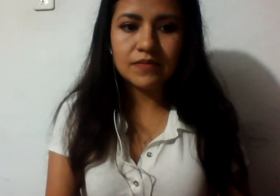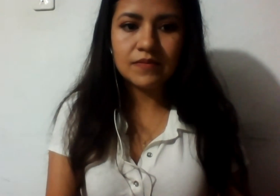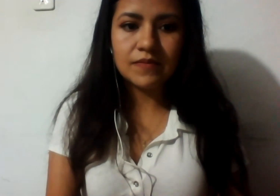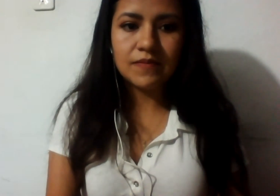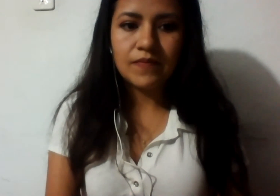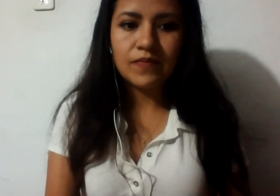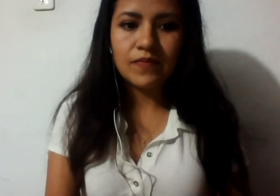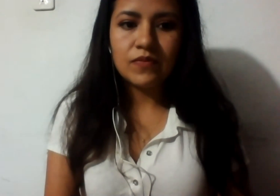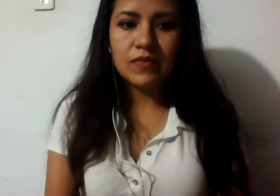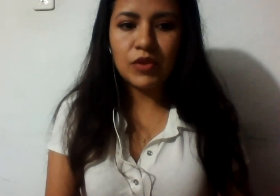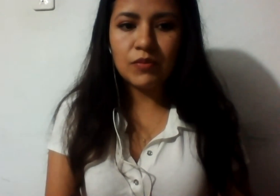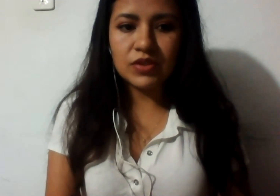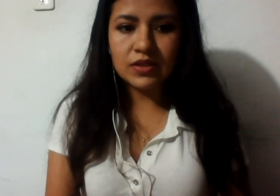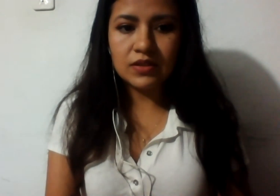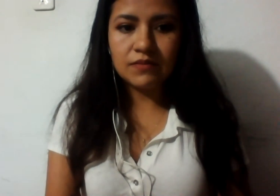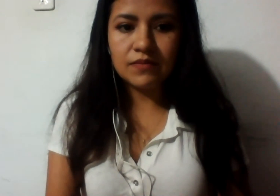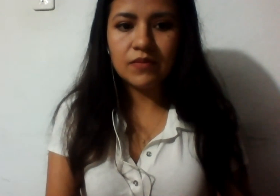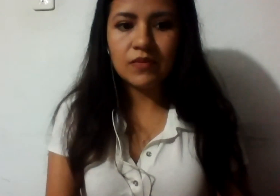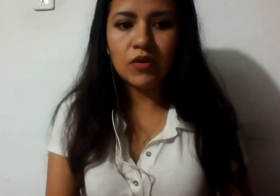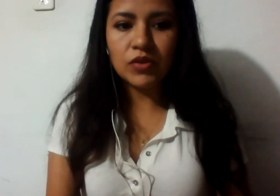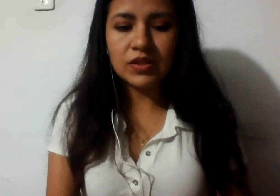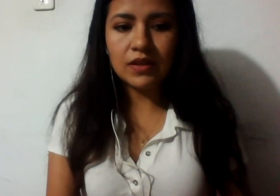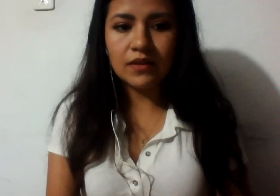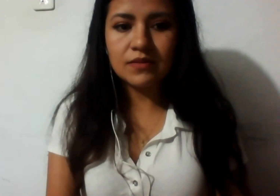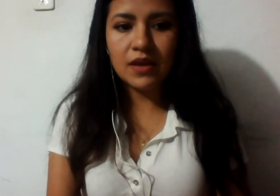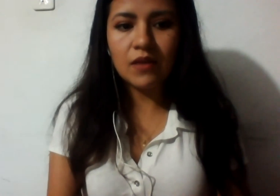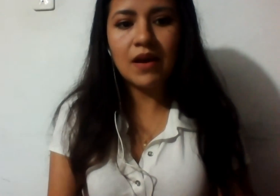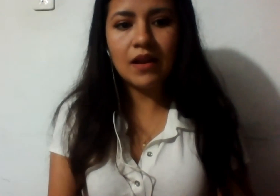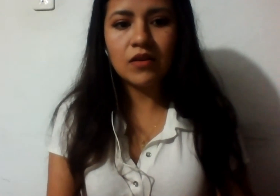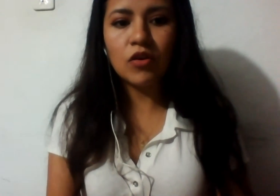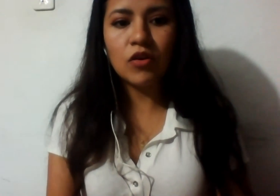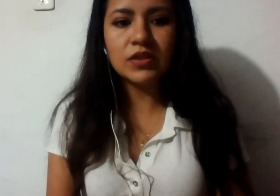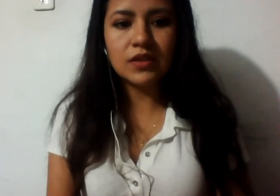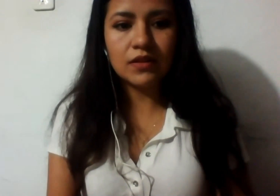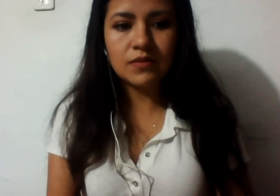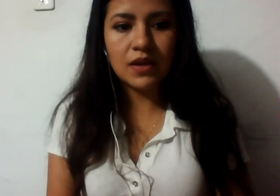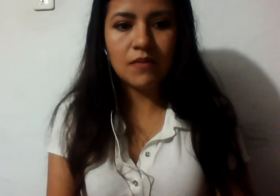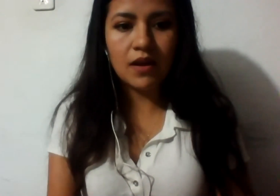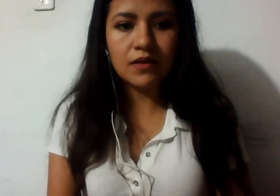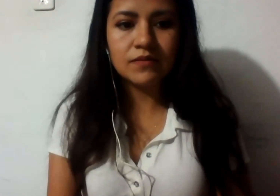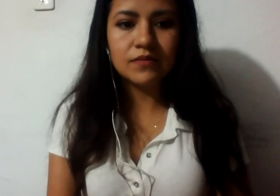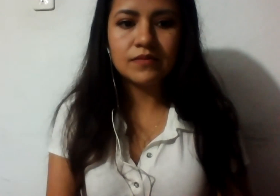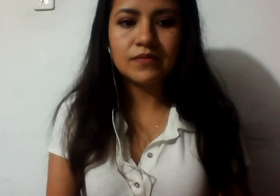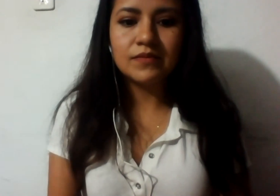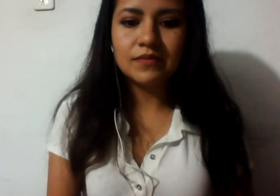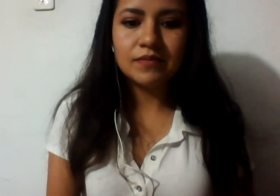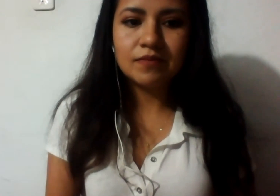sientes? Podemos hacer así. ¿Cómo te sientes? Bien, mal. ¿Cómo te sientes? Bien, mal.